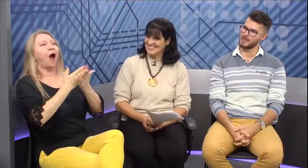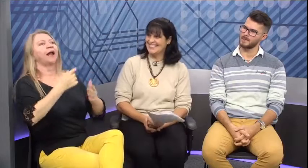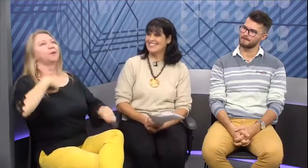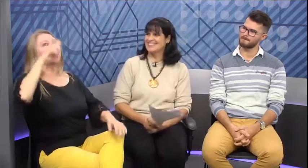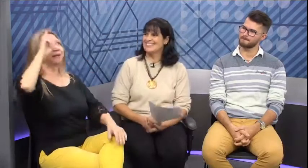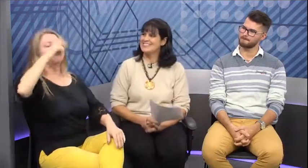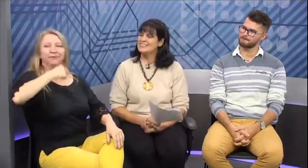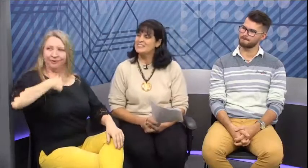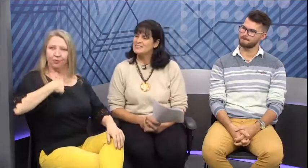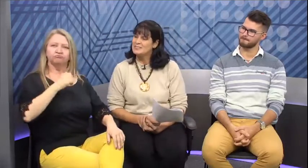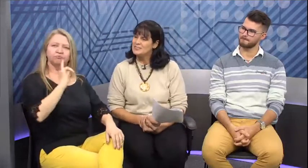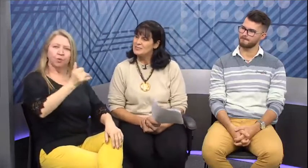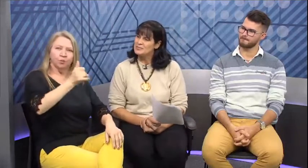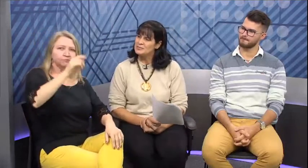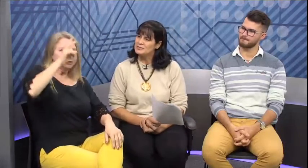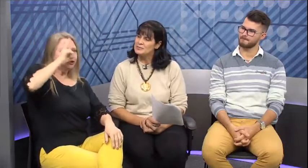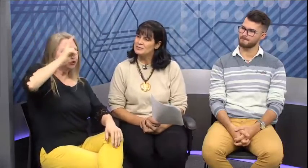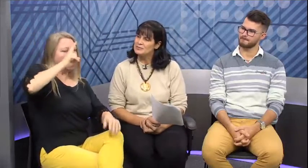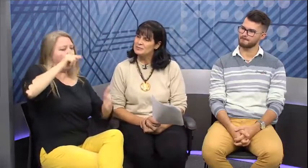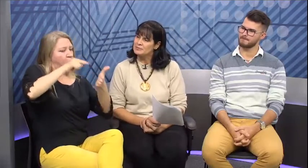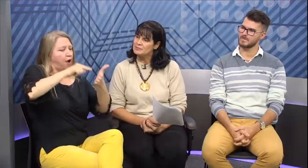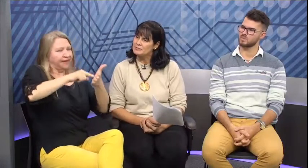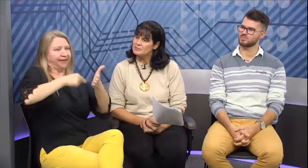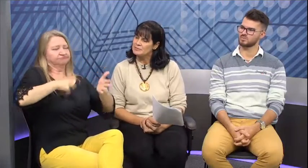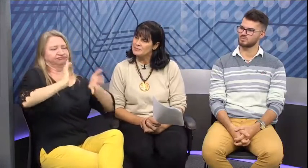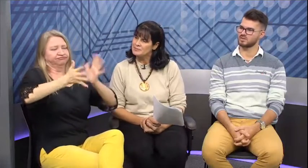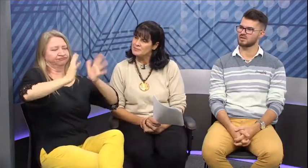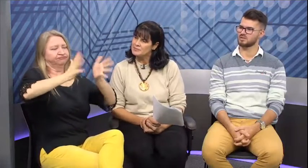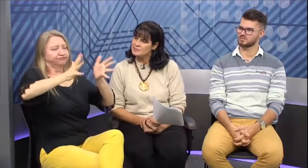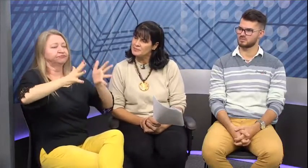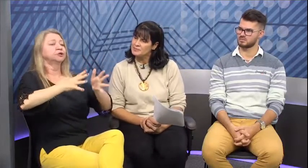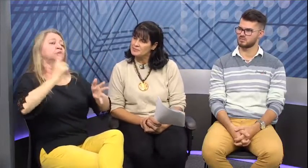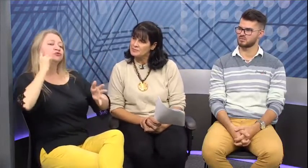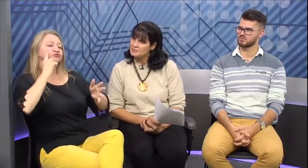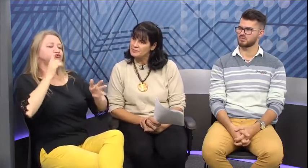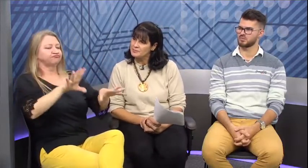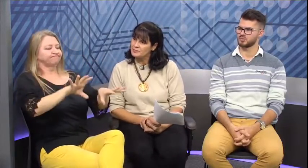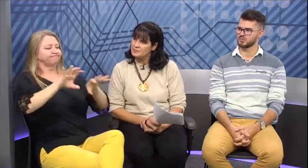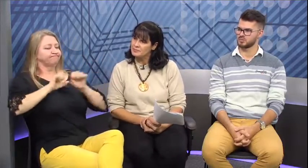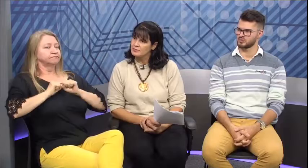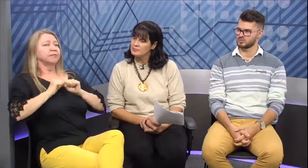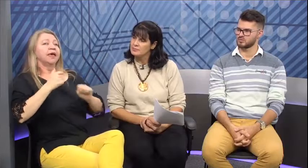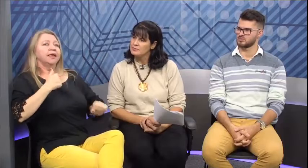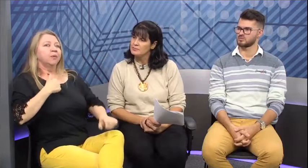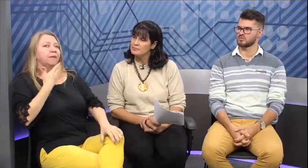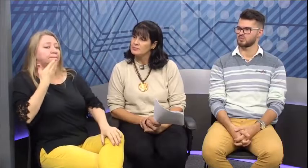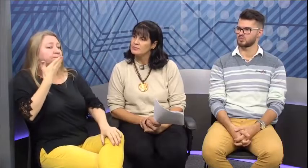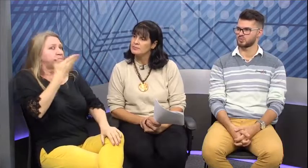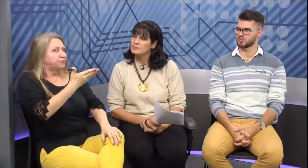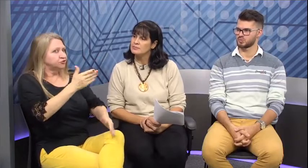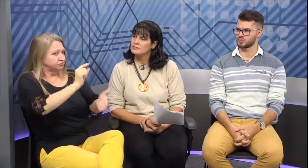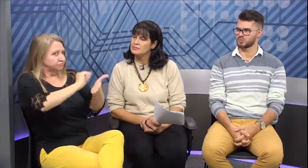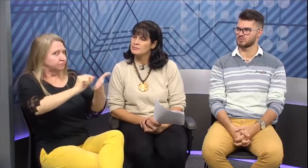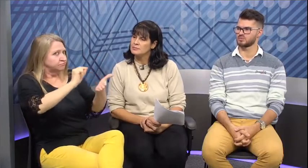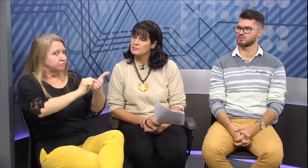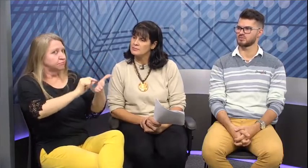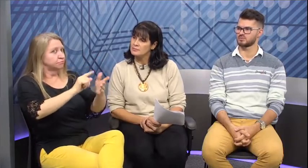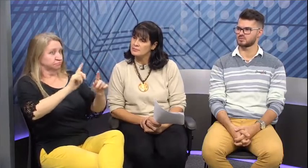né, falando sobre a escola. Eu lembro que, ao contar as histórias em Libras, né, eu pedi uma vez para que os